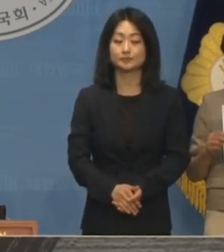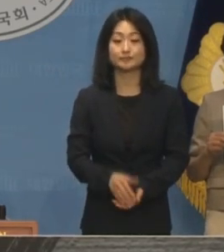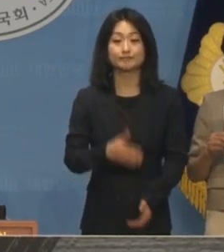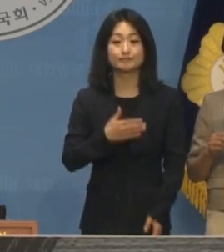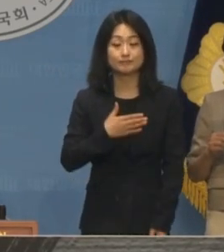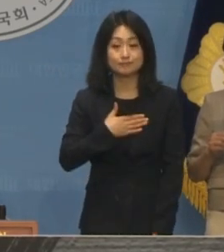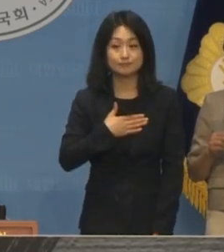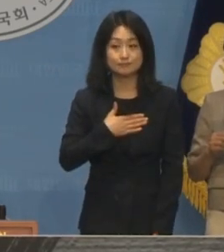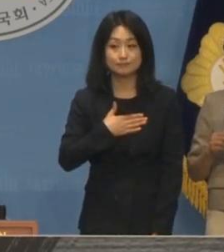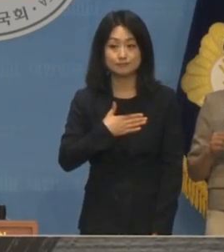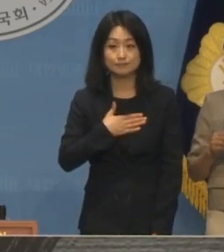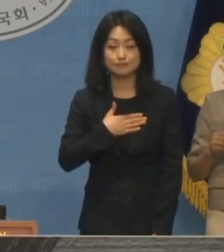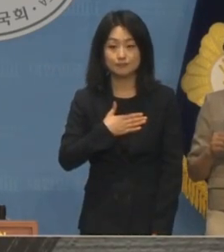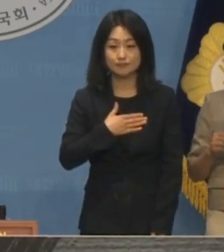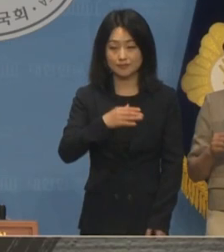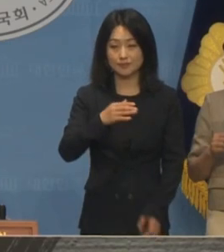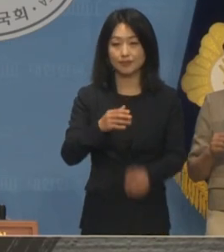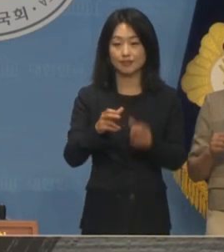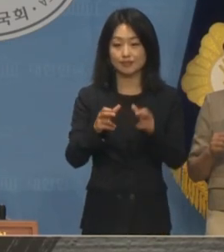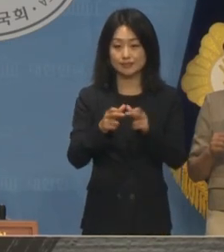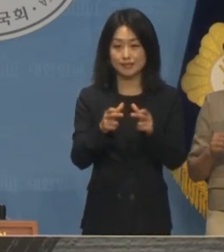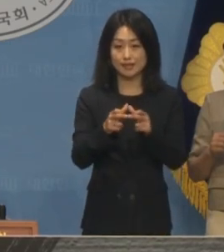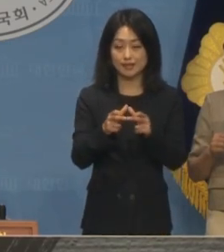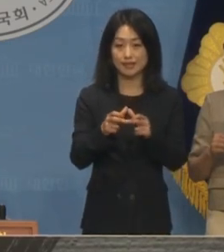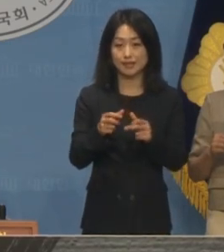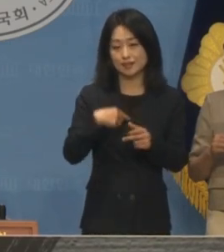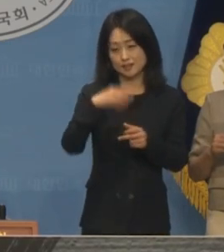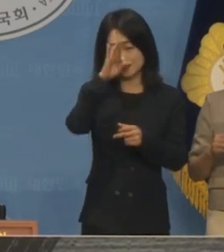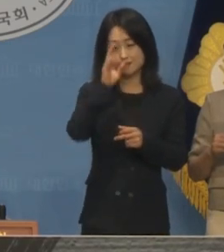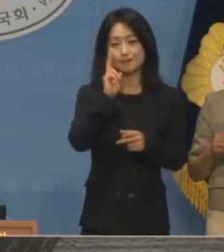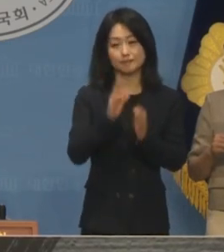저는 탈시설한 중증 장애인 당사자입니다.